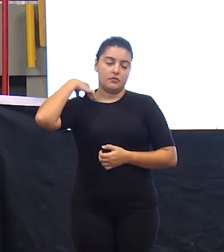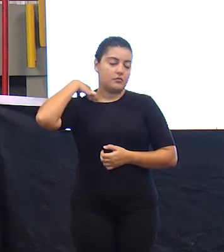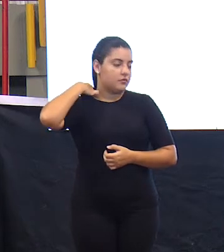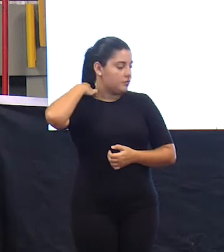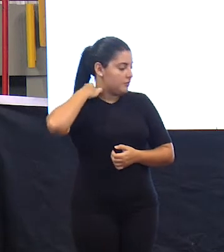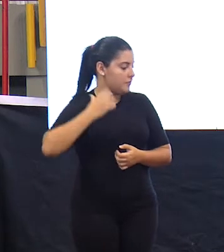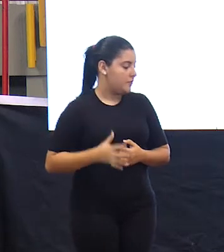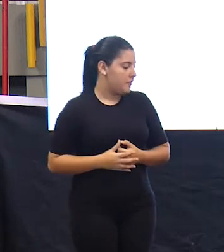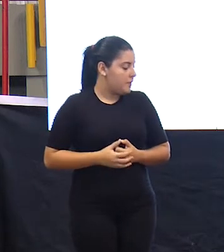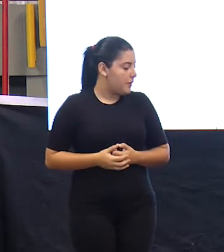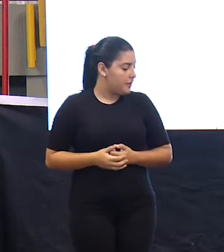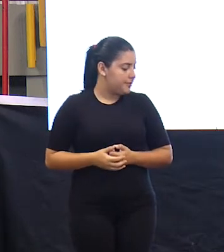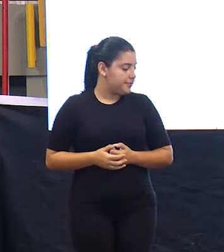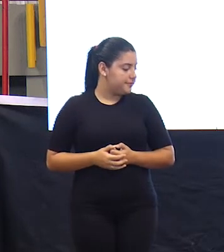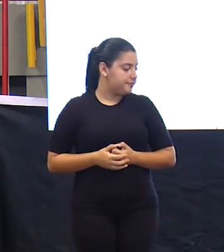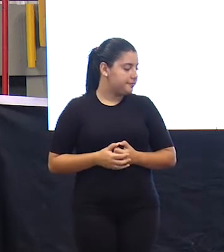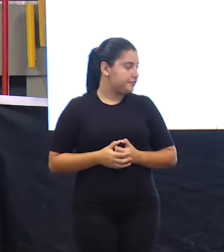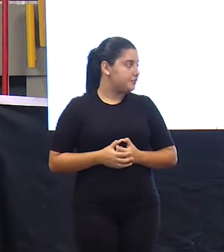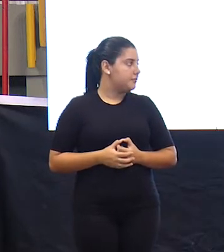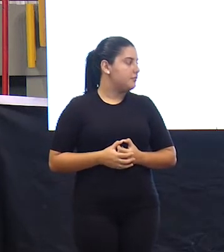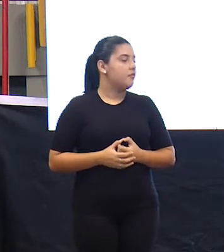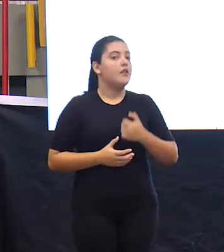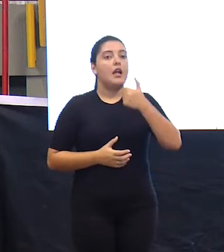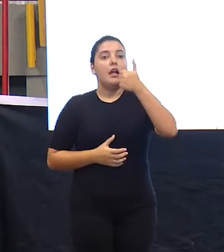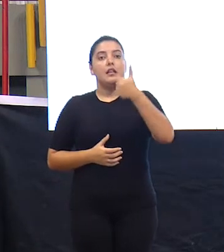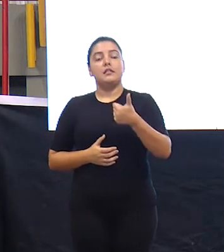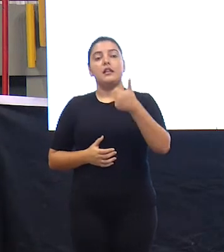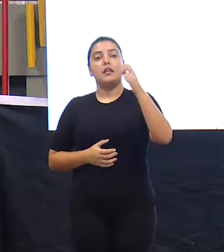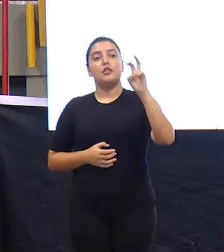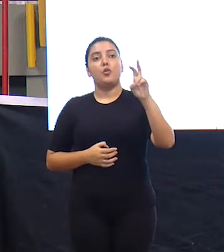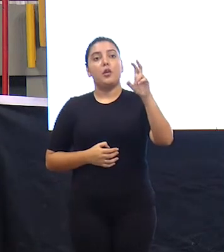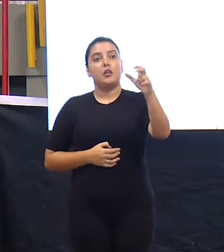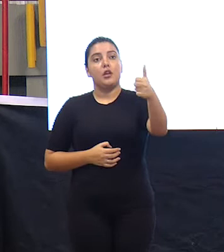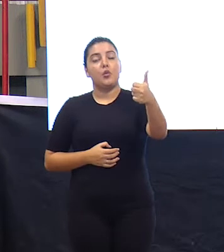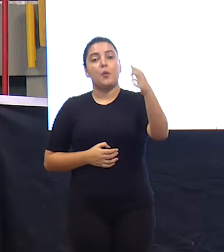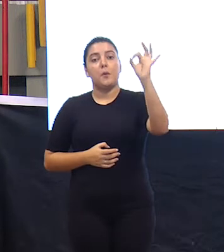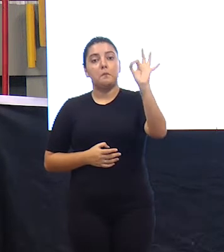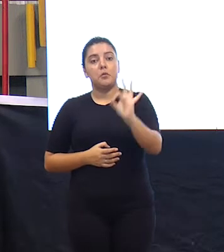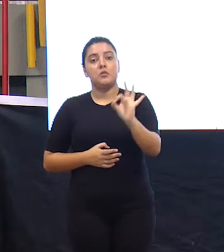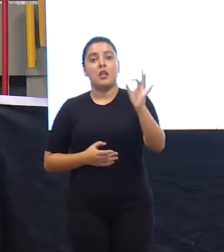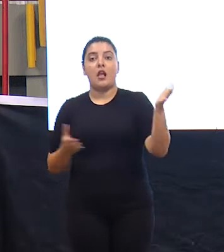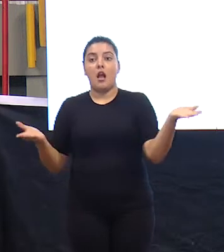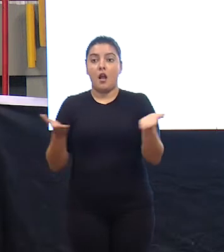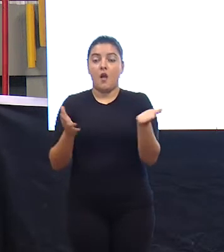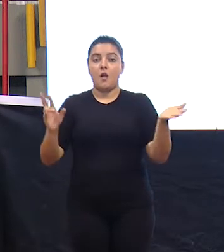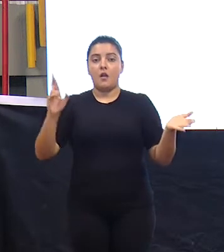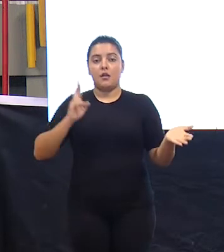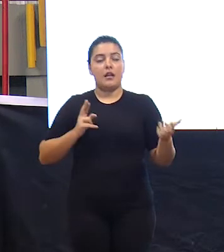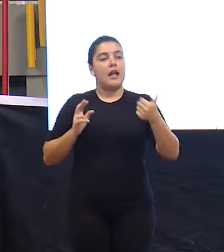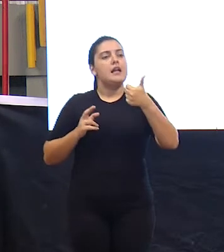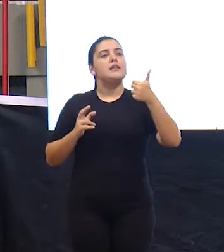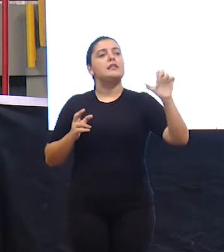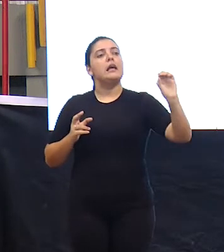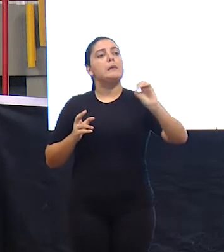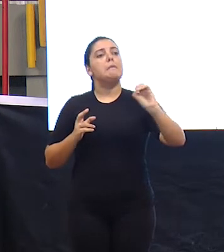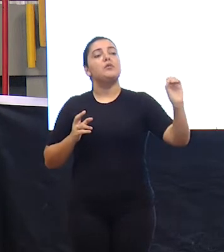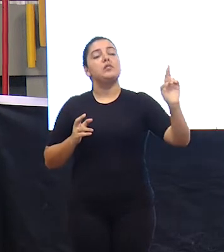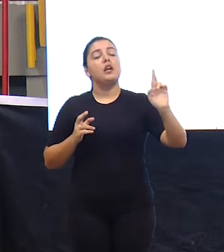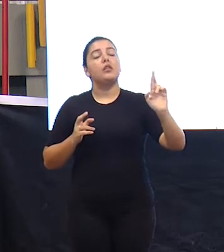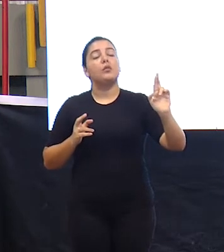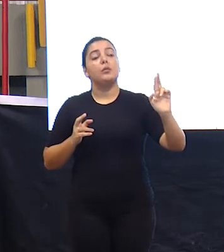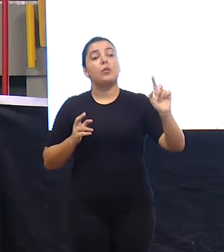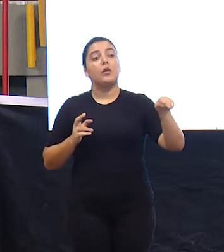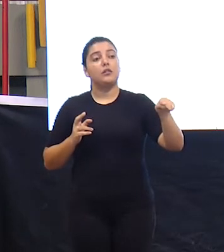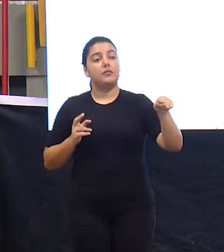É um joguinho de blocos. O que é 151%? Vamos lá, todo mundo comigo. 100%, quanto é?